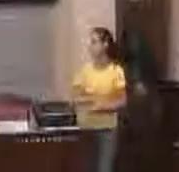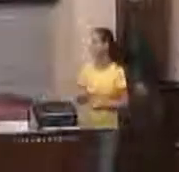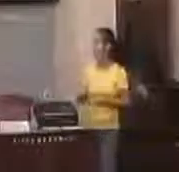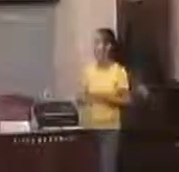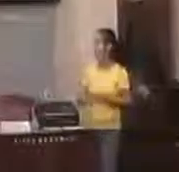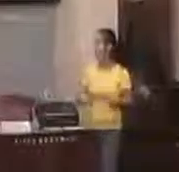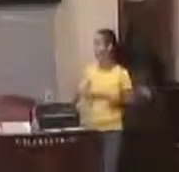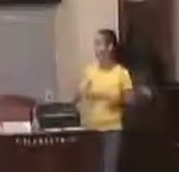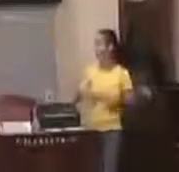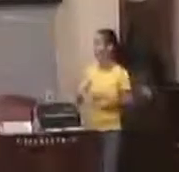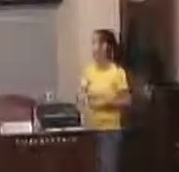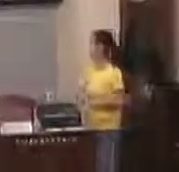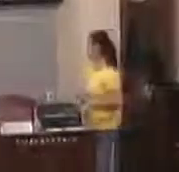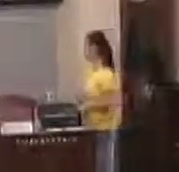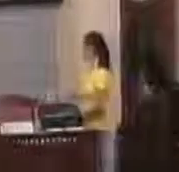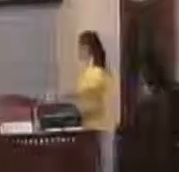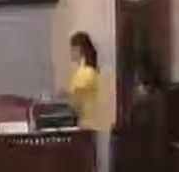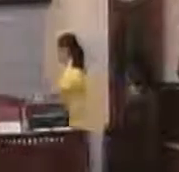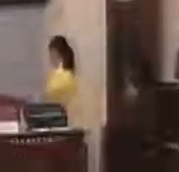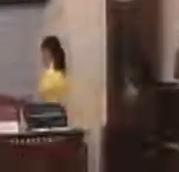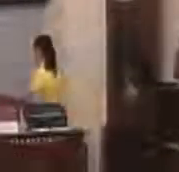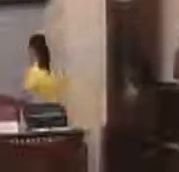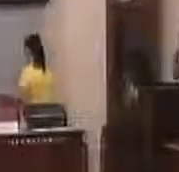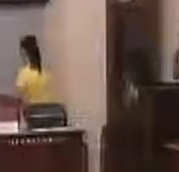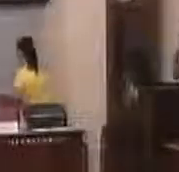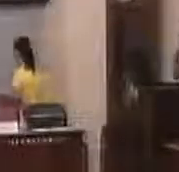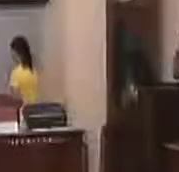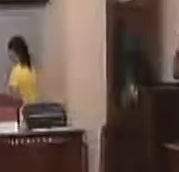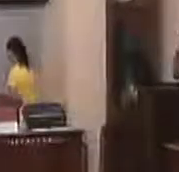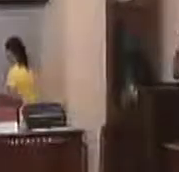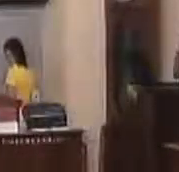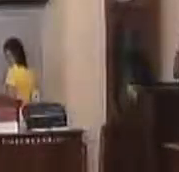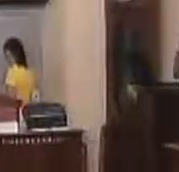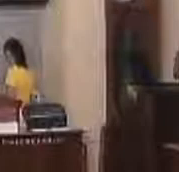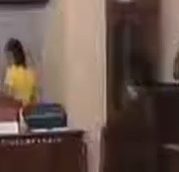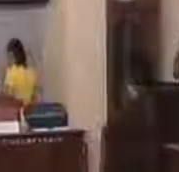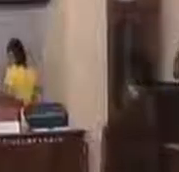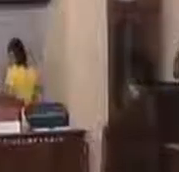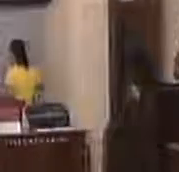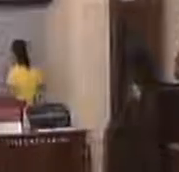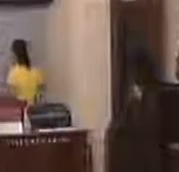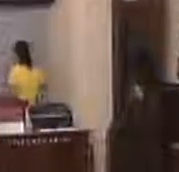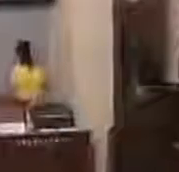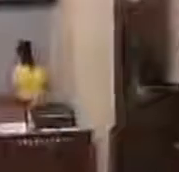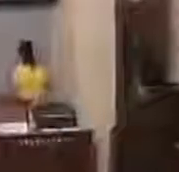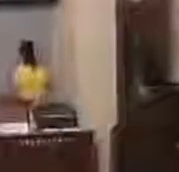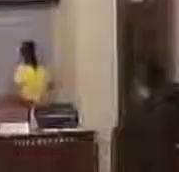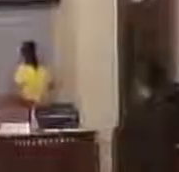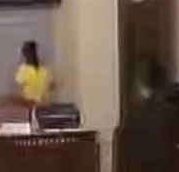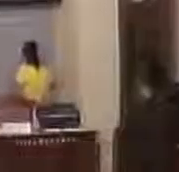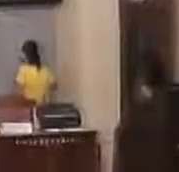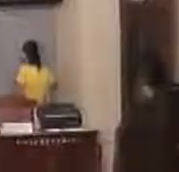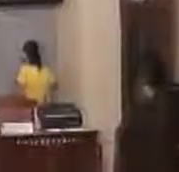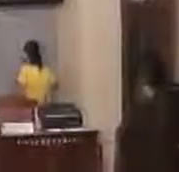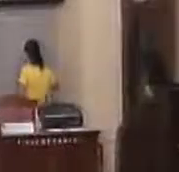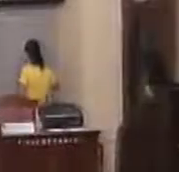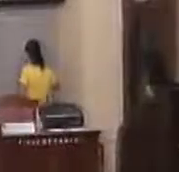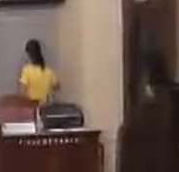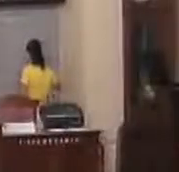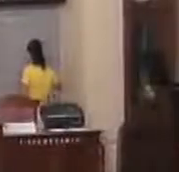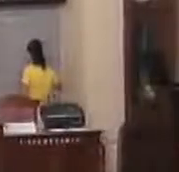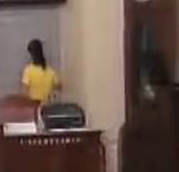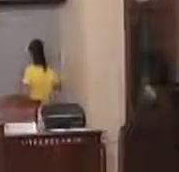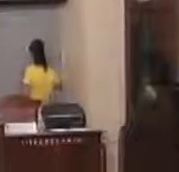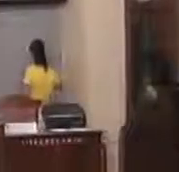sorte. O seguinte, vou fazer só uma pergunta rápida aqui. Quando você falou no percentual de 43% aí, sobre o trabalho,